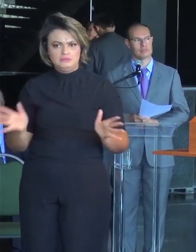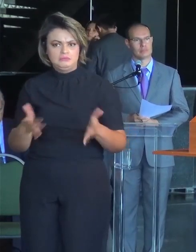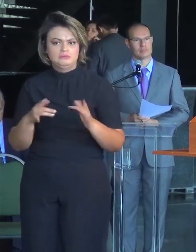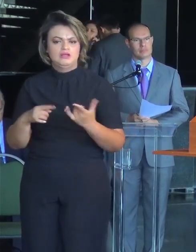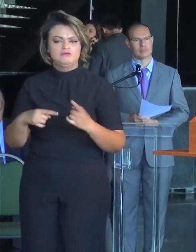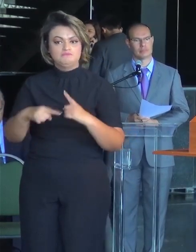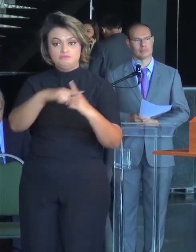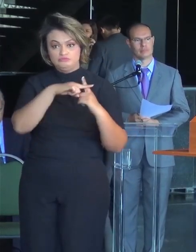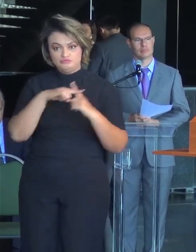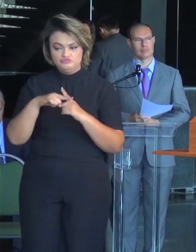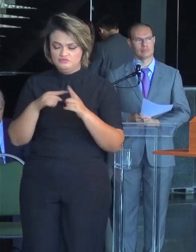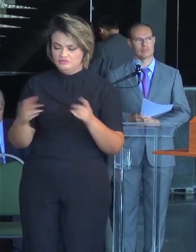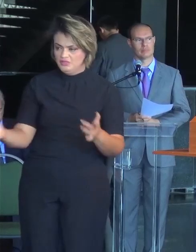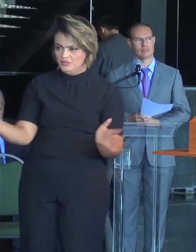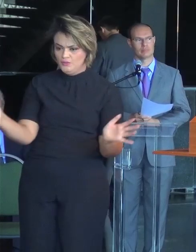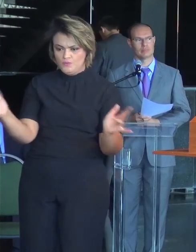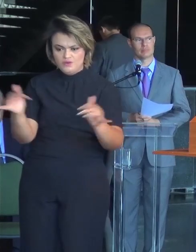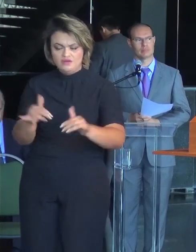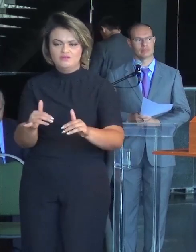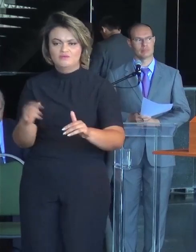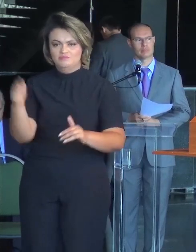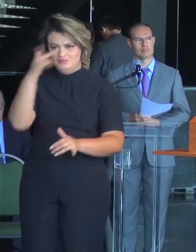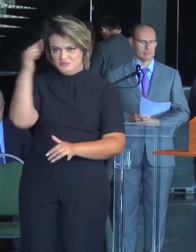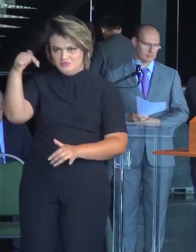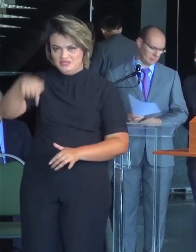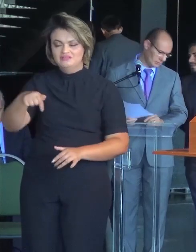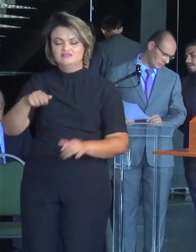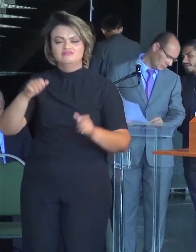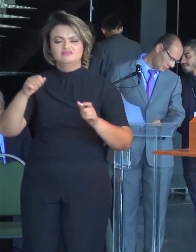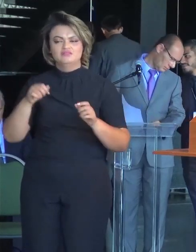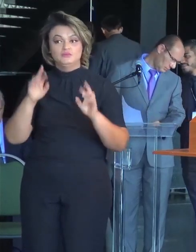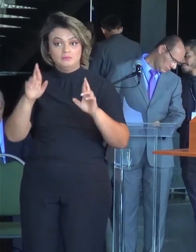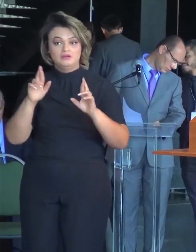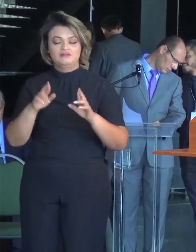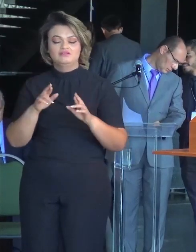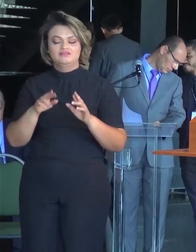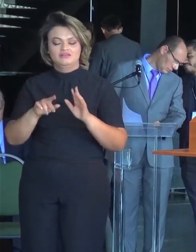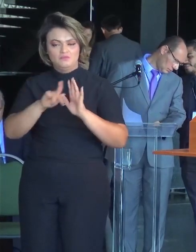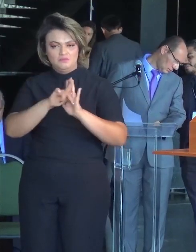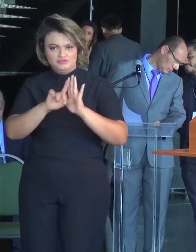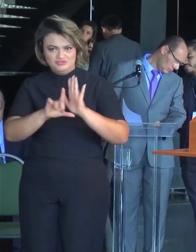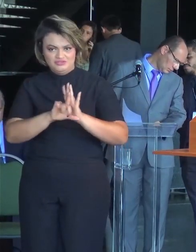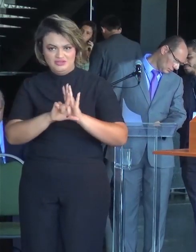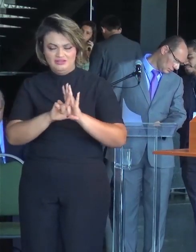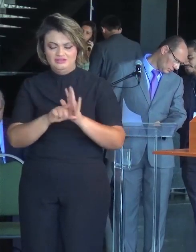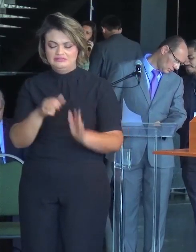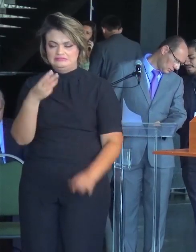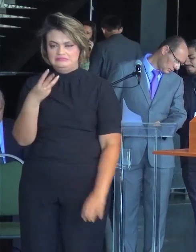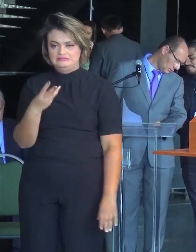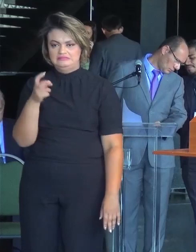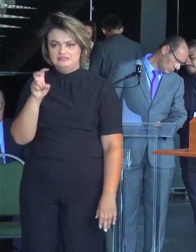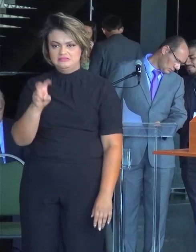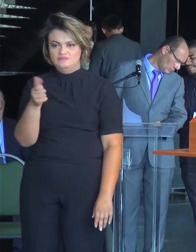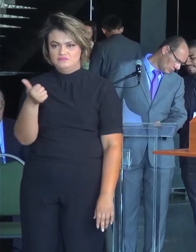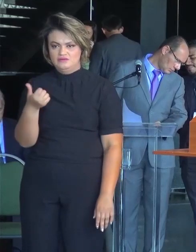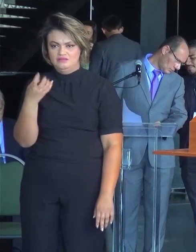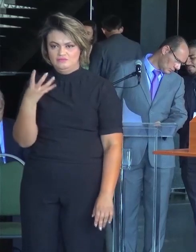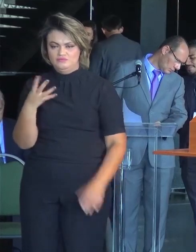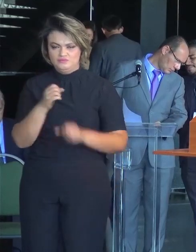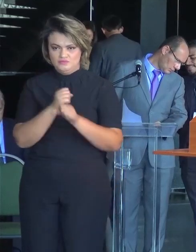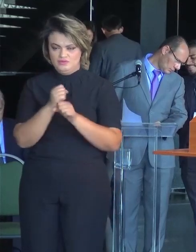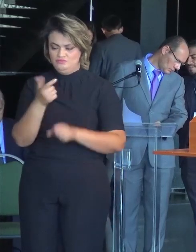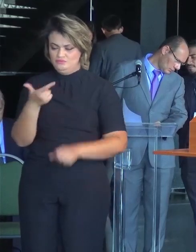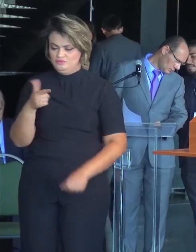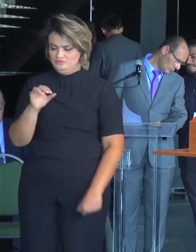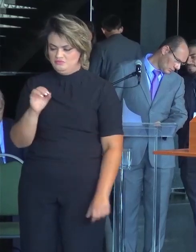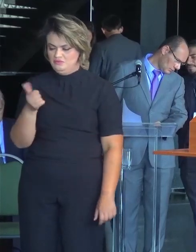que uniu a todos, possa acontecer novamente no projeto de lei 3514 de 2015, que